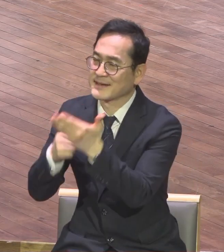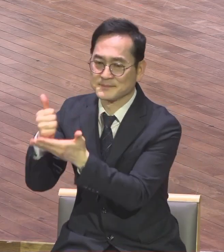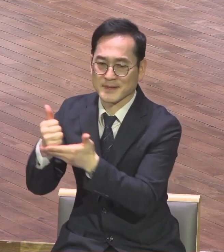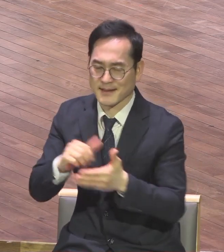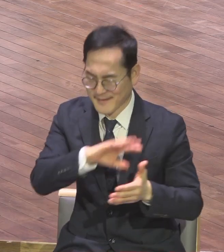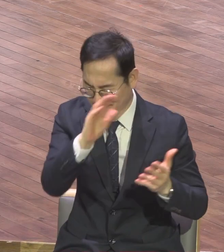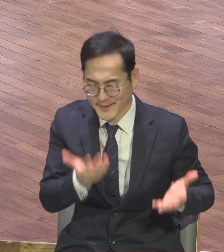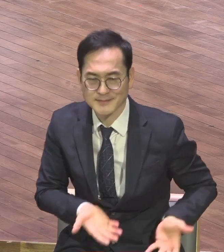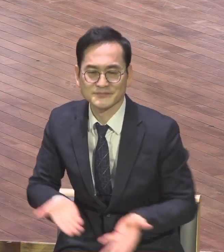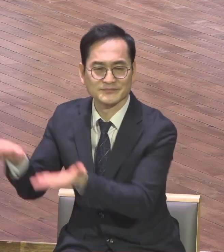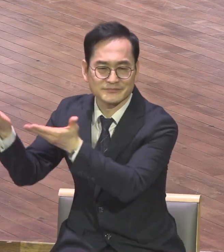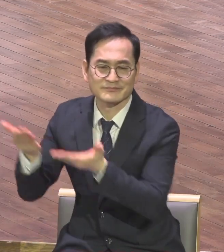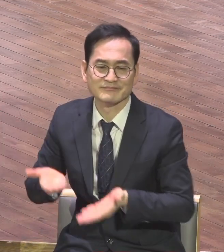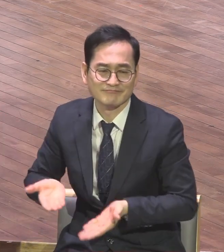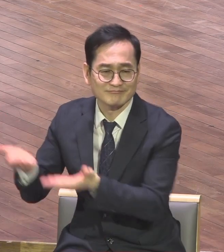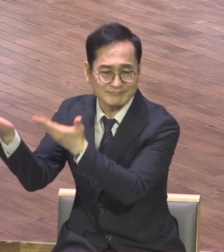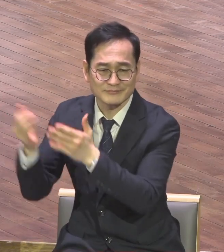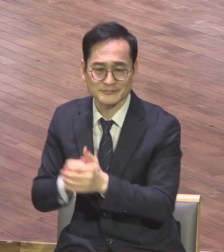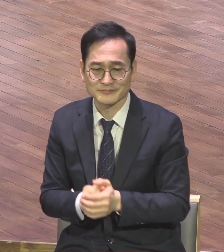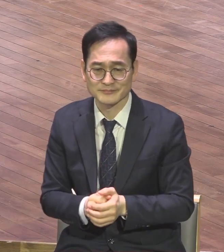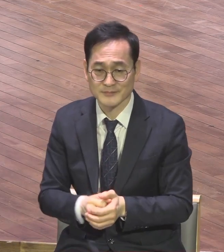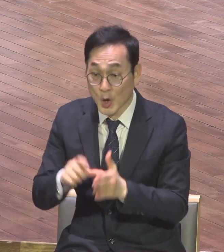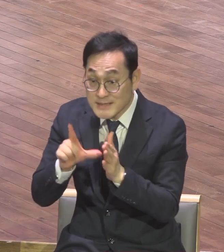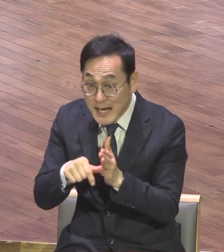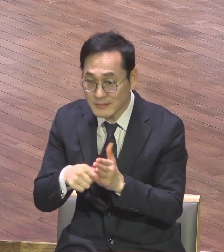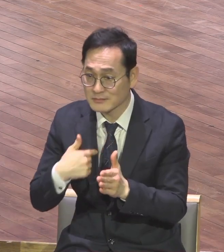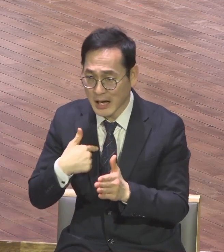직접 현장 뛰었다니까요.